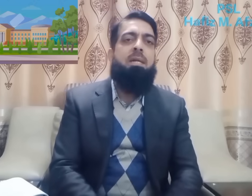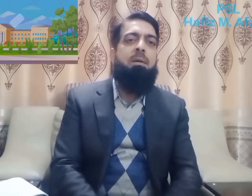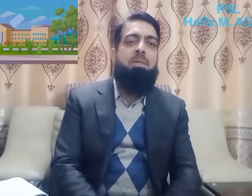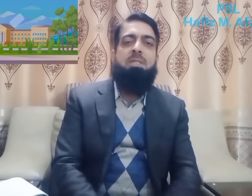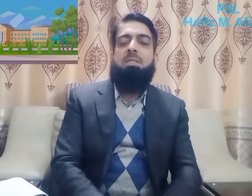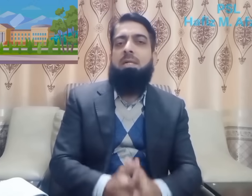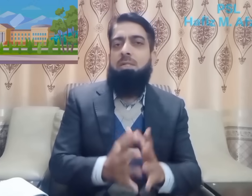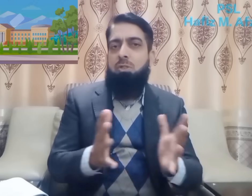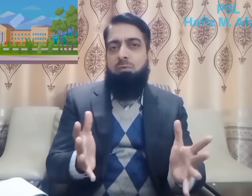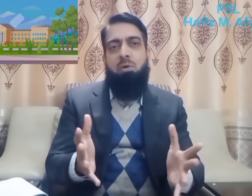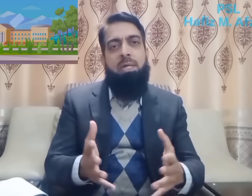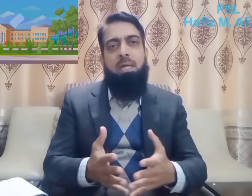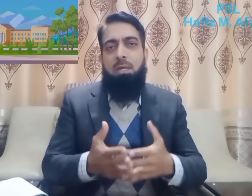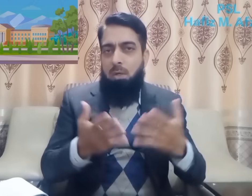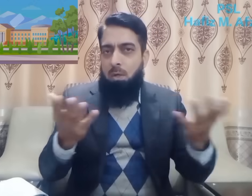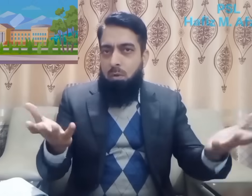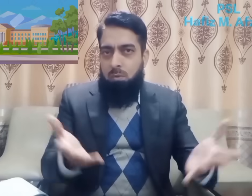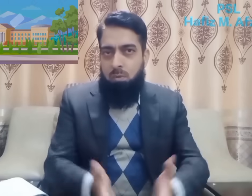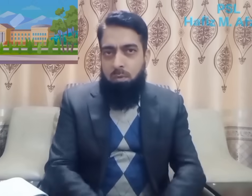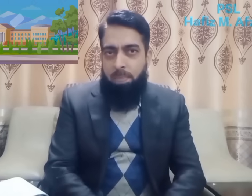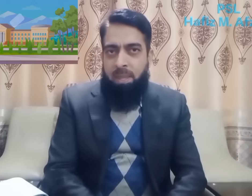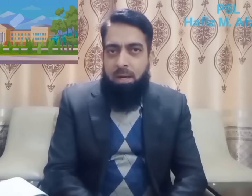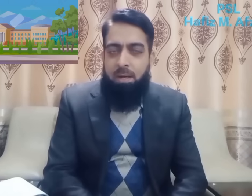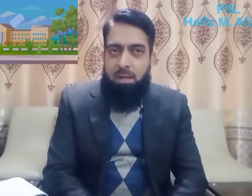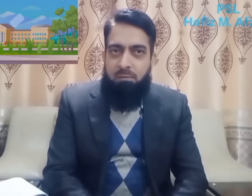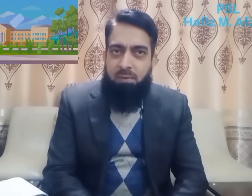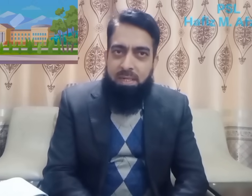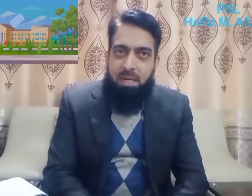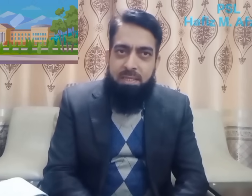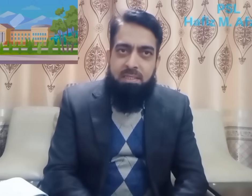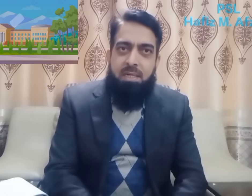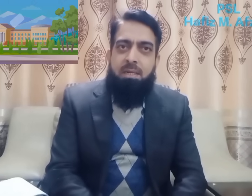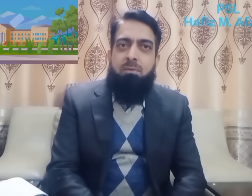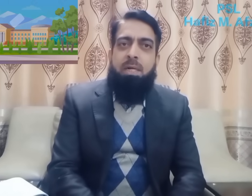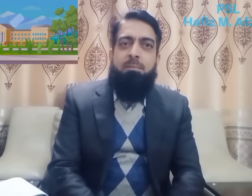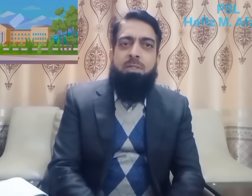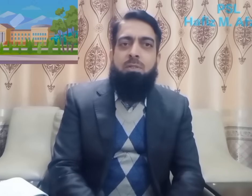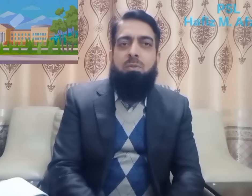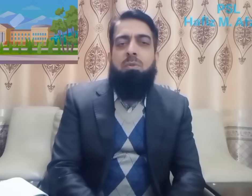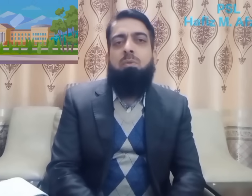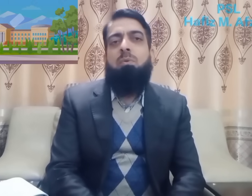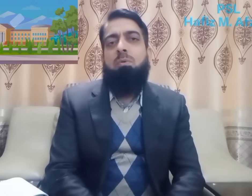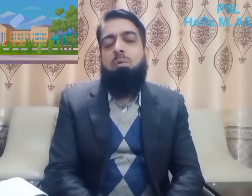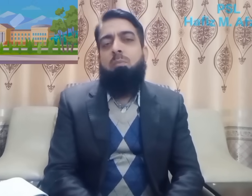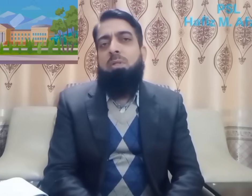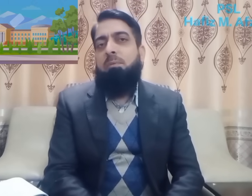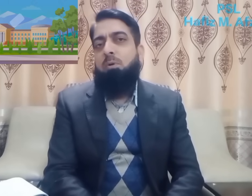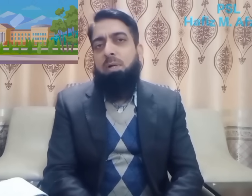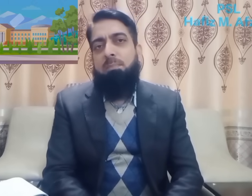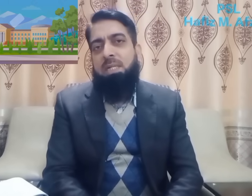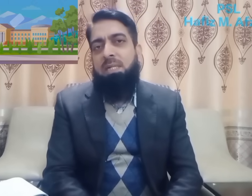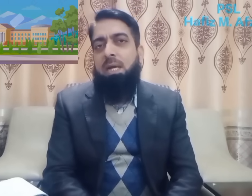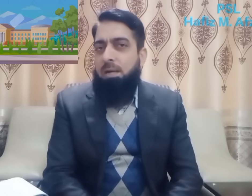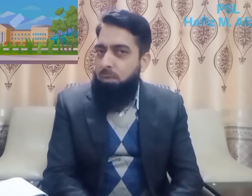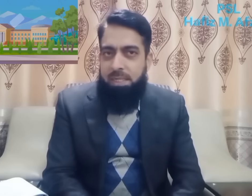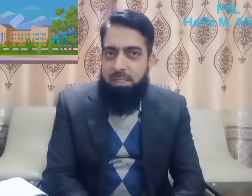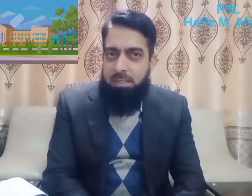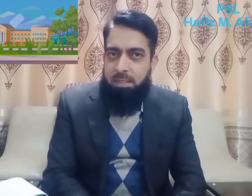साल एडमिशन्स का इंटरव्यू करके उनको फाइनलाइज करके उनके एडमिशन्स को तो उनको मुख्तलिफ प्रोग्राम्स के लिए एलोकेट करती